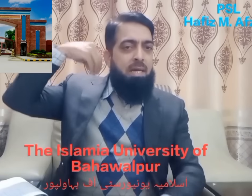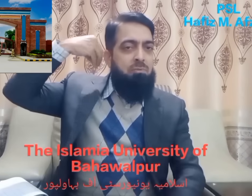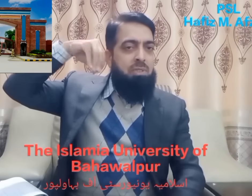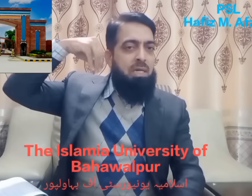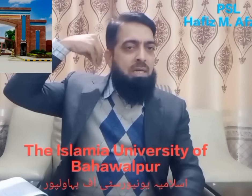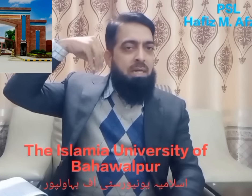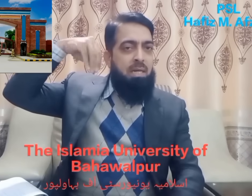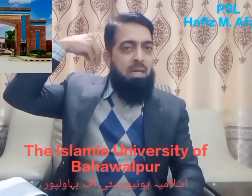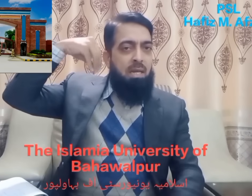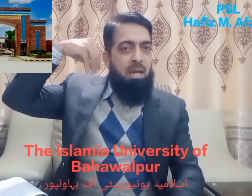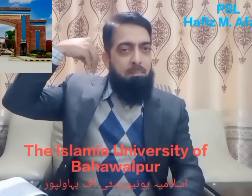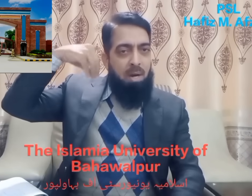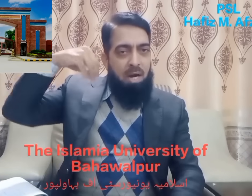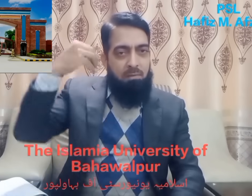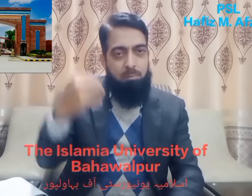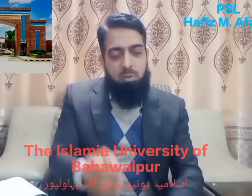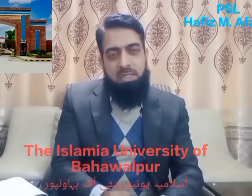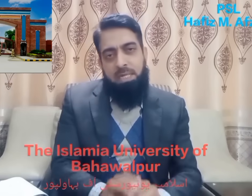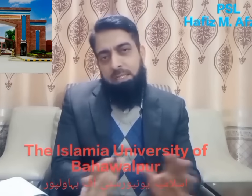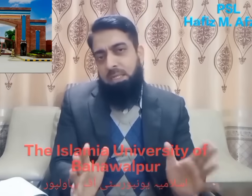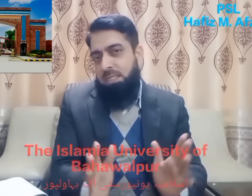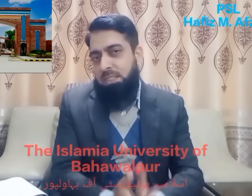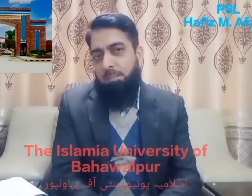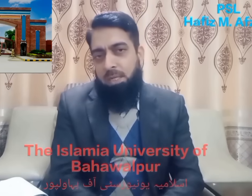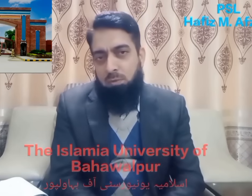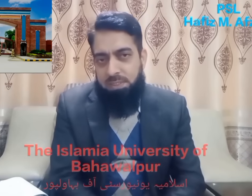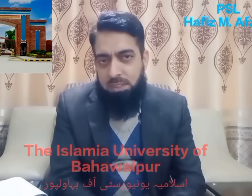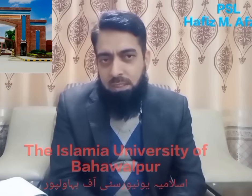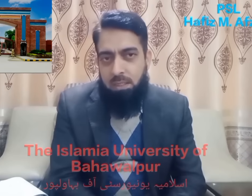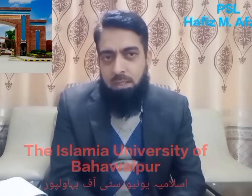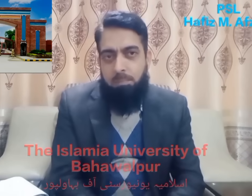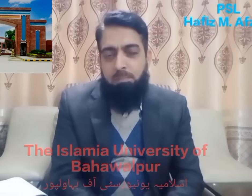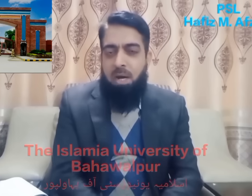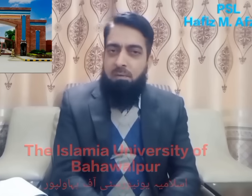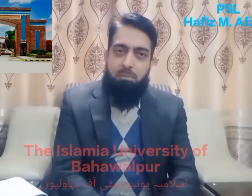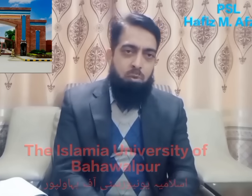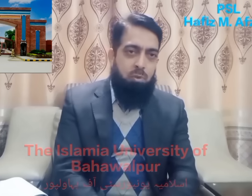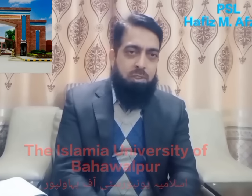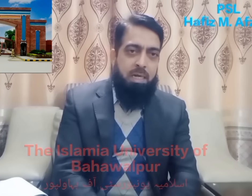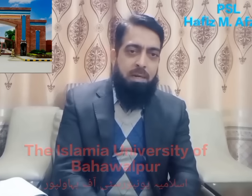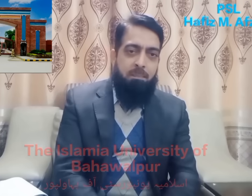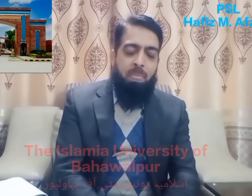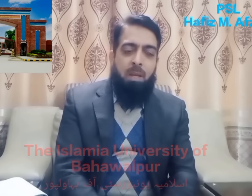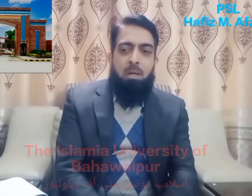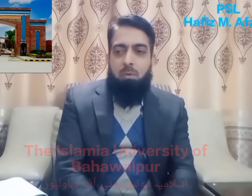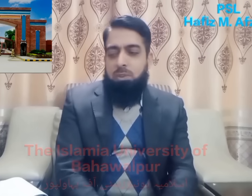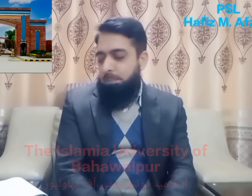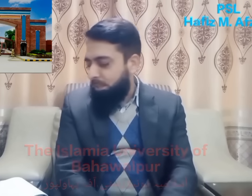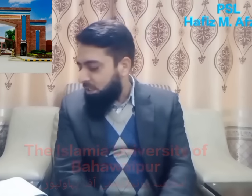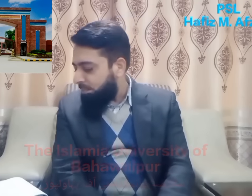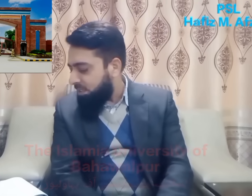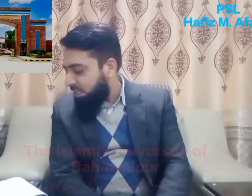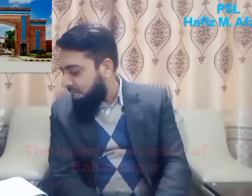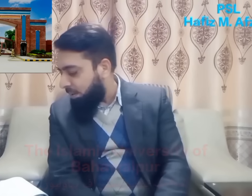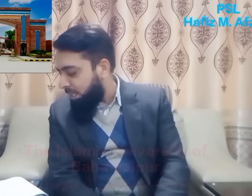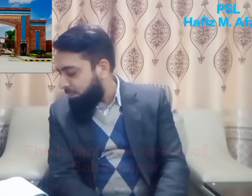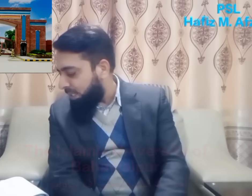के तो ये करेंगे बहावलपुर का साइन, ये इस्लामिया यूनिवर्सिटी बहावलपुर हो जाएगा। उसके पीछे बचता है हमारे